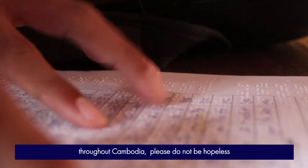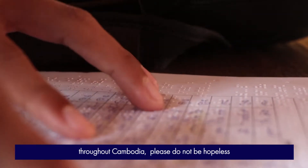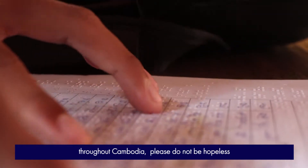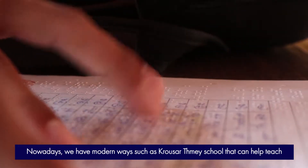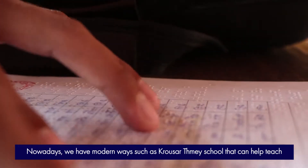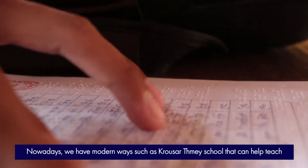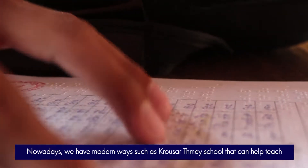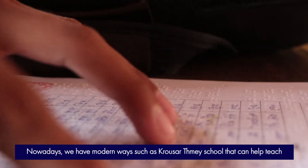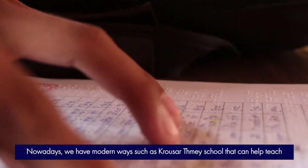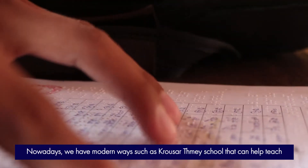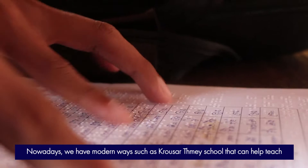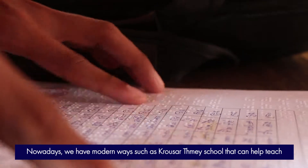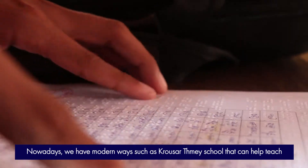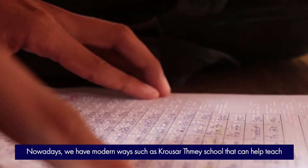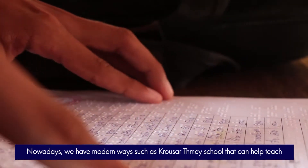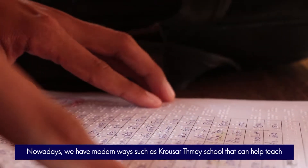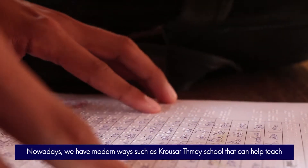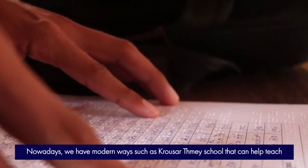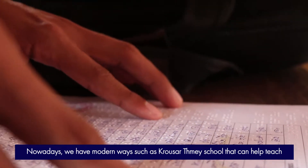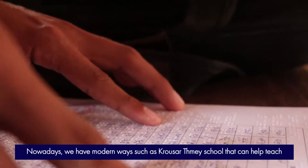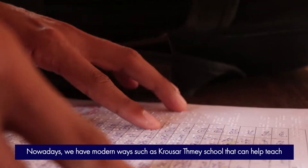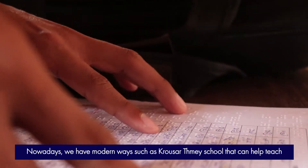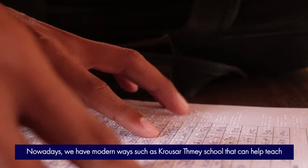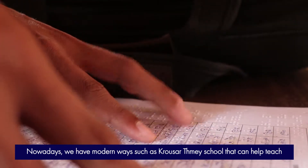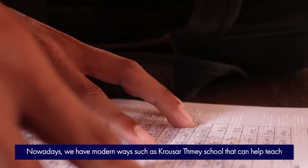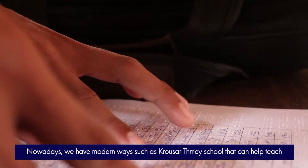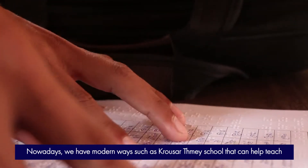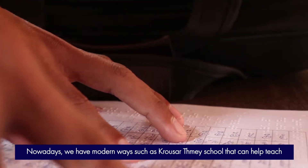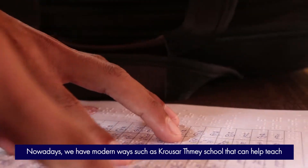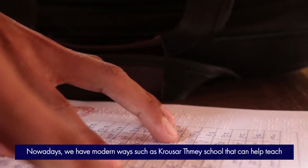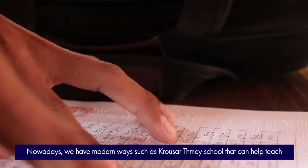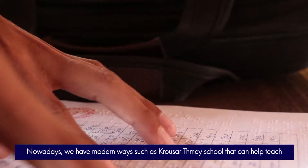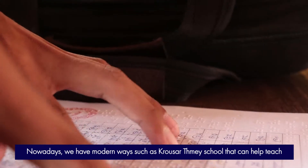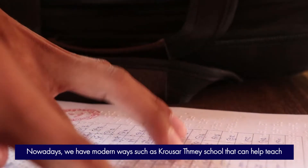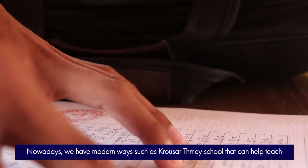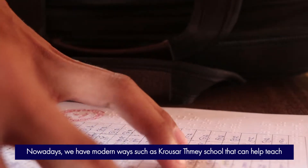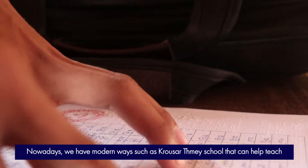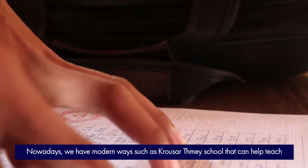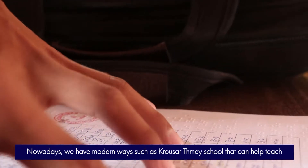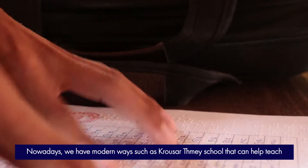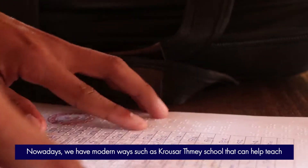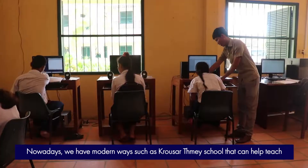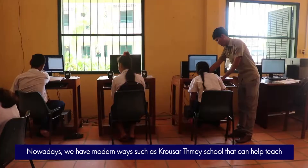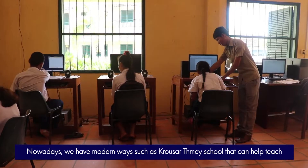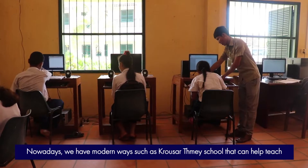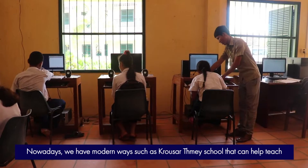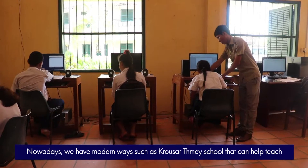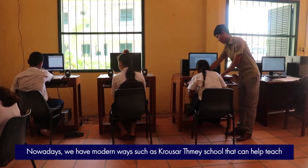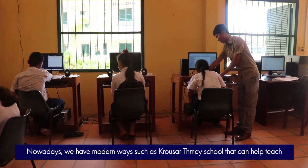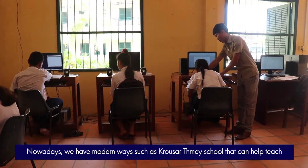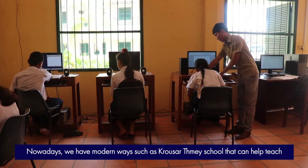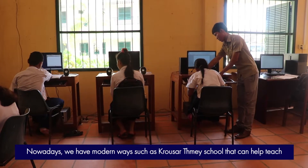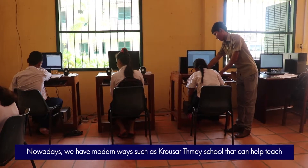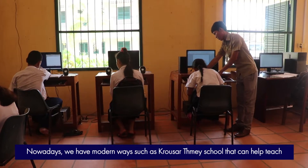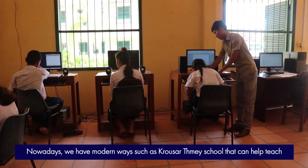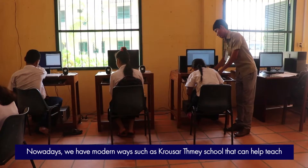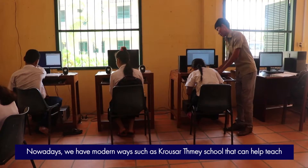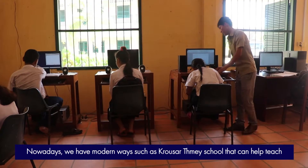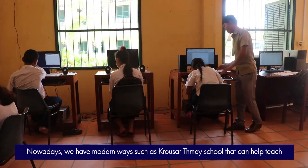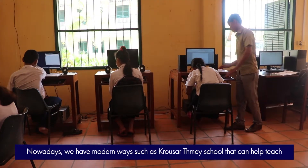mày sao vừa hồi lớn ní sau mấy những chuyên lứa này cứ miên sả lá Krousar Thmey cứ quát miên vẹn bẩn đom đa